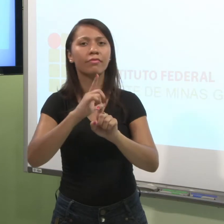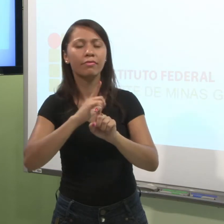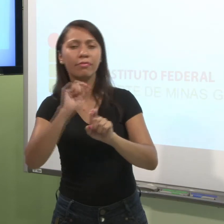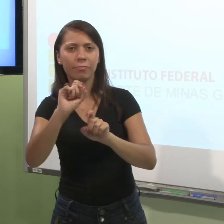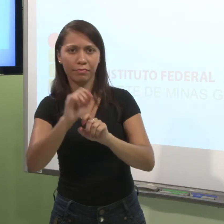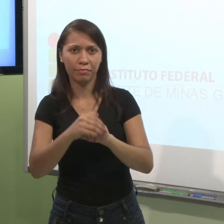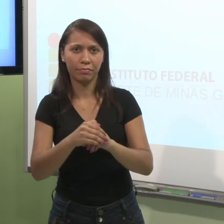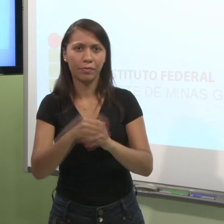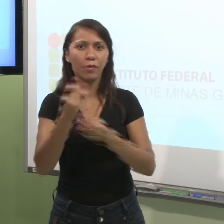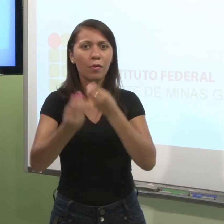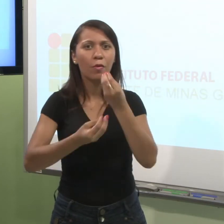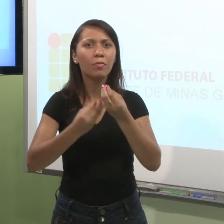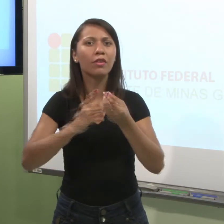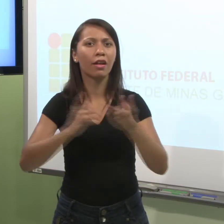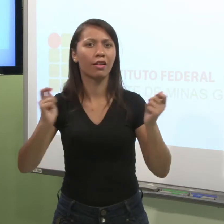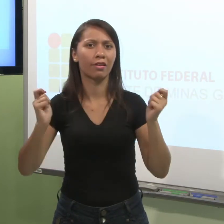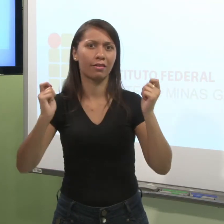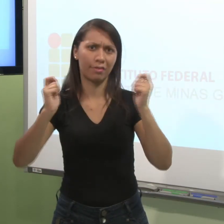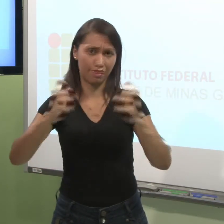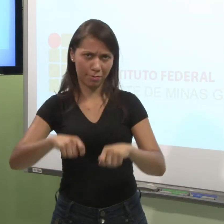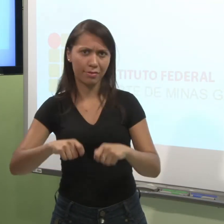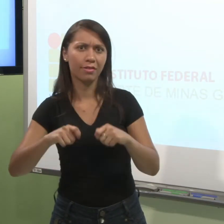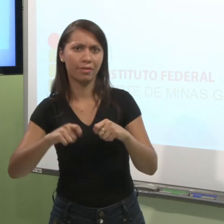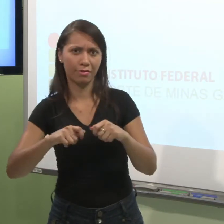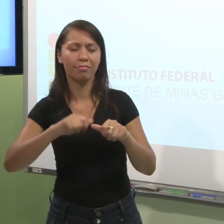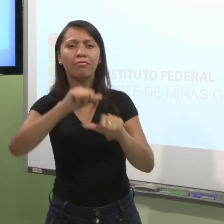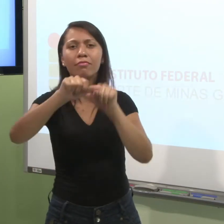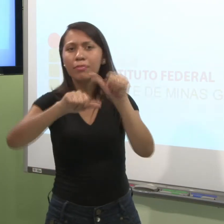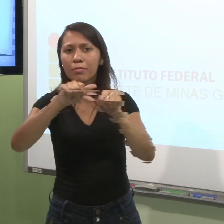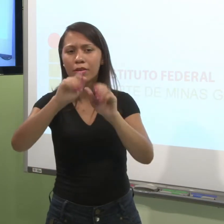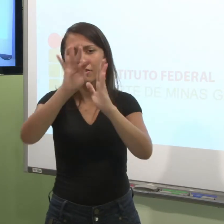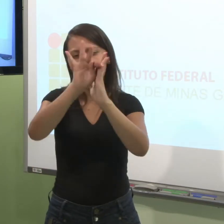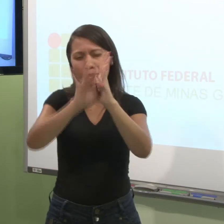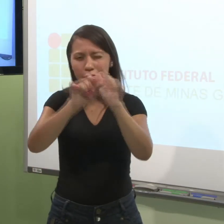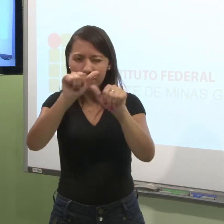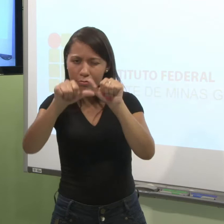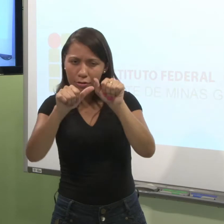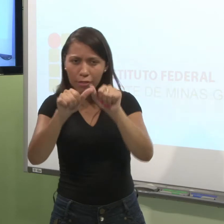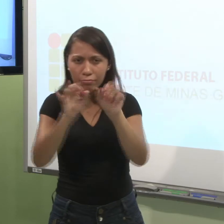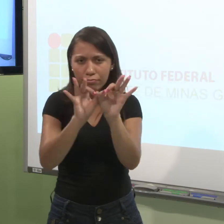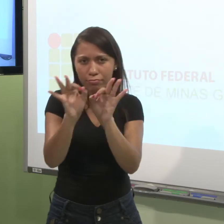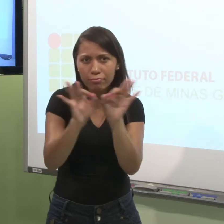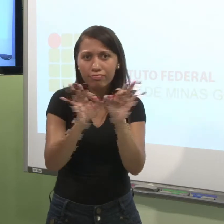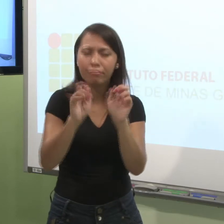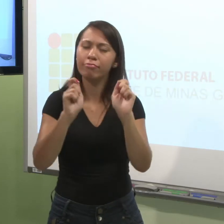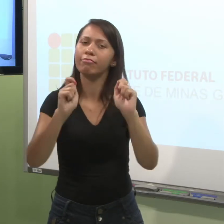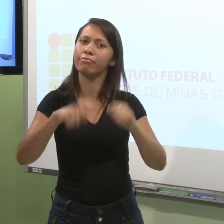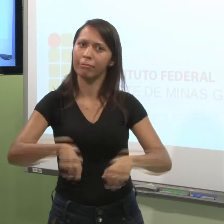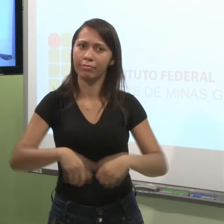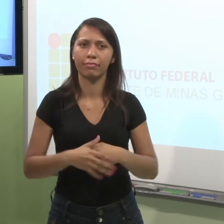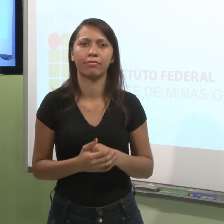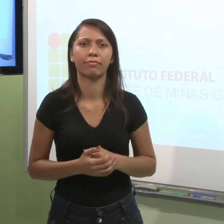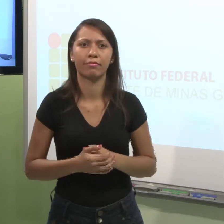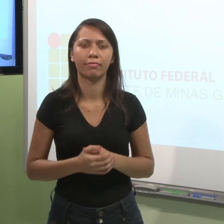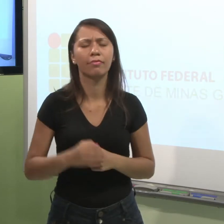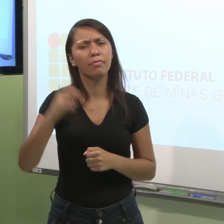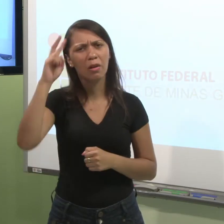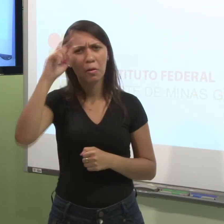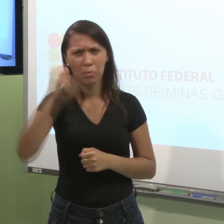é a capacidade que se tem de alterar a aparência do texto. Bom, acho que relembrar alguns pontos